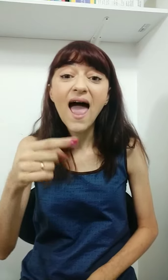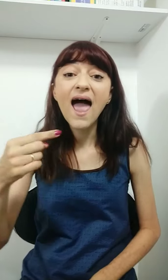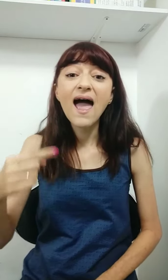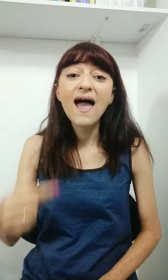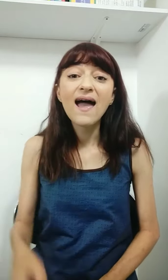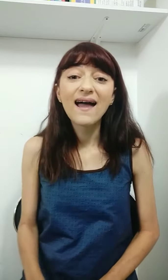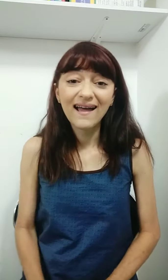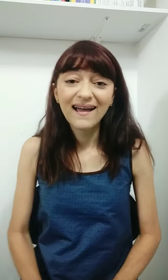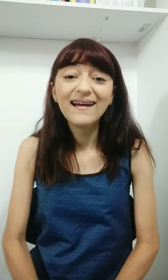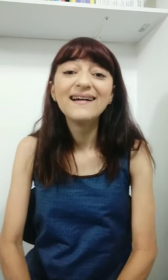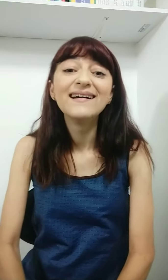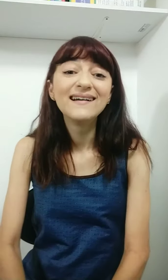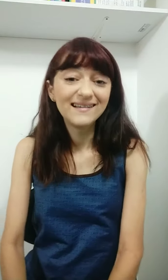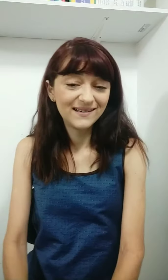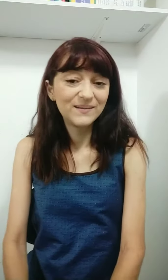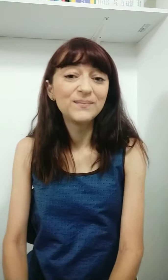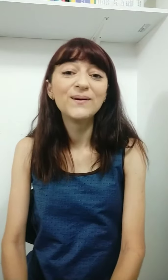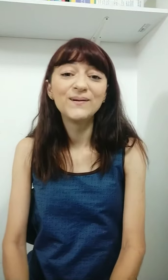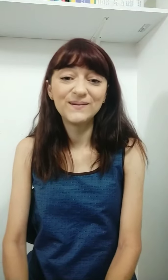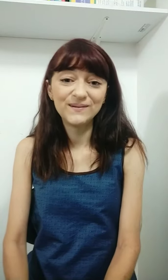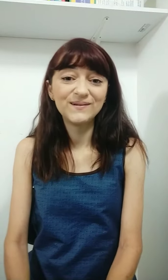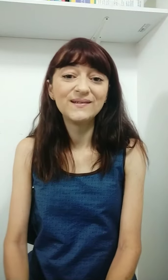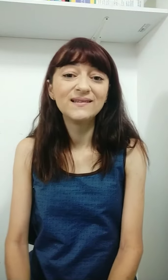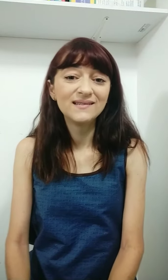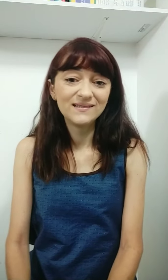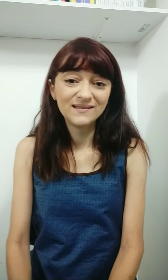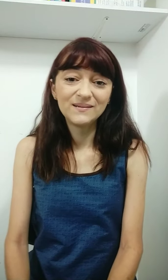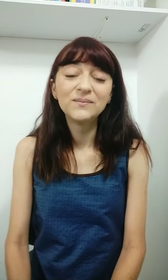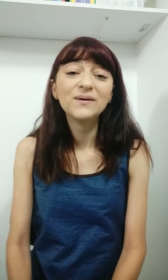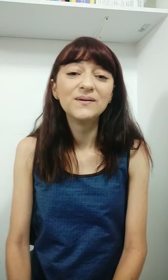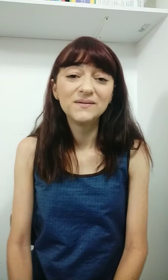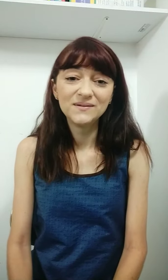Olha, parece que já tem gente dando a resposta certa, hein?